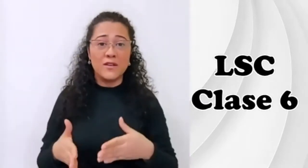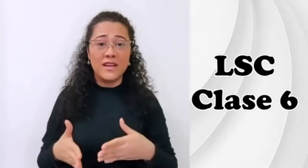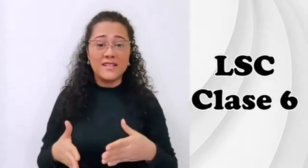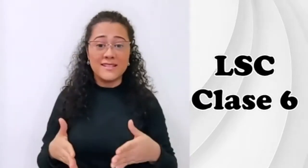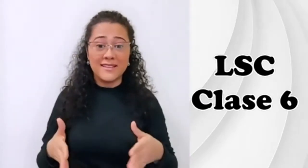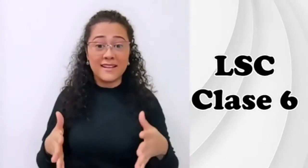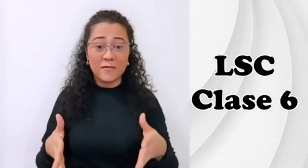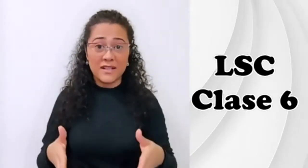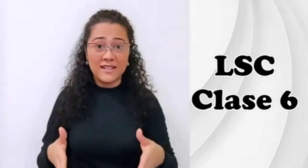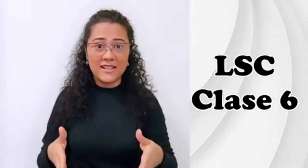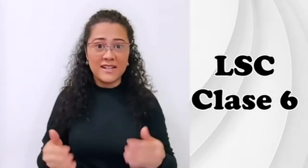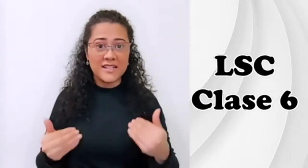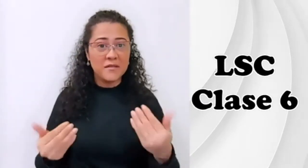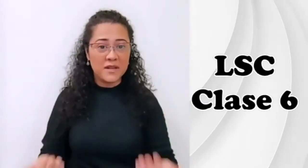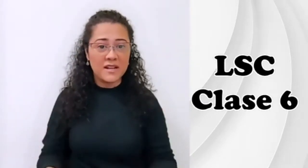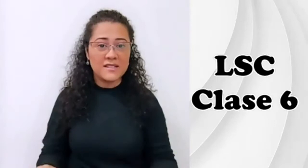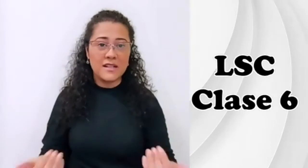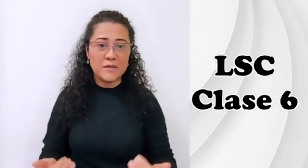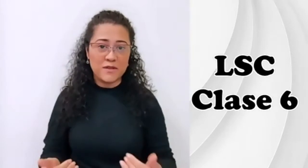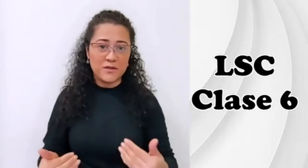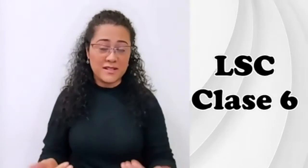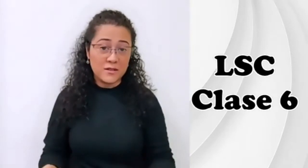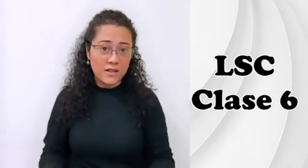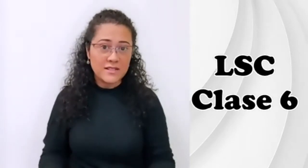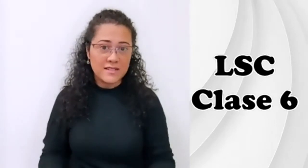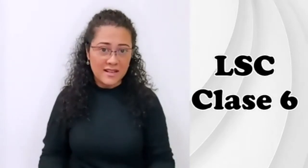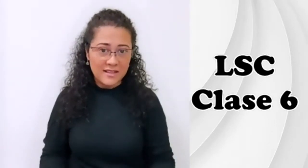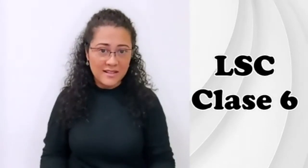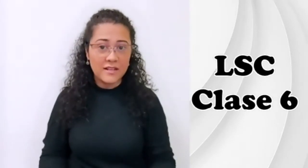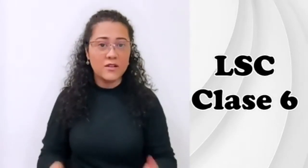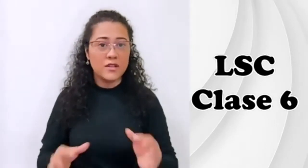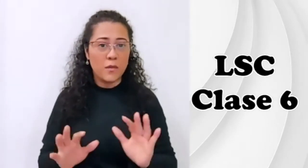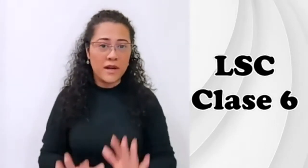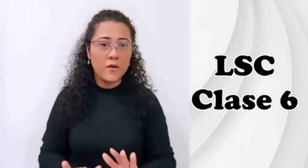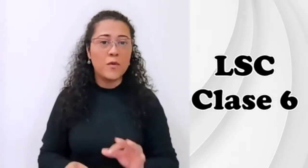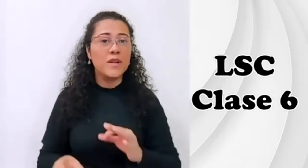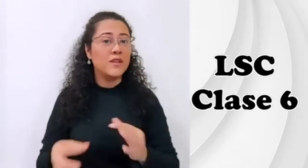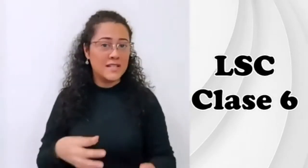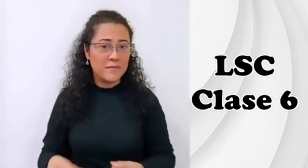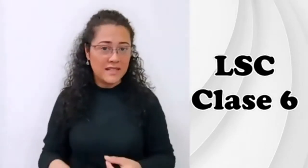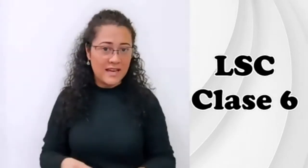que necesita también detenerse y ver si las personas sordas están entendiendo, sino parar un momento y explicar,